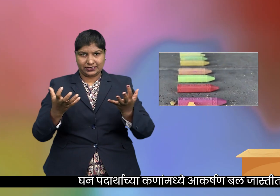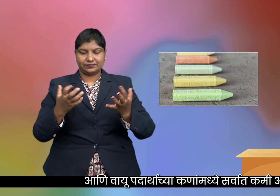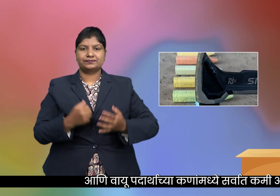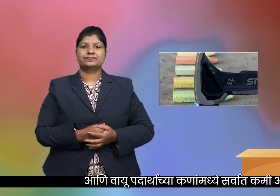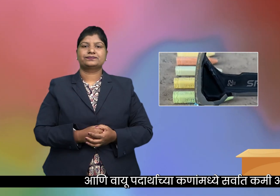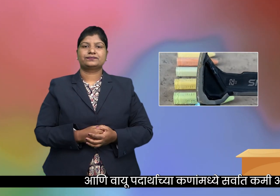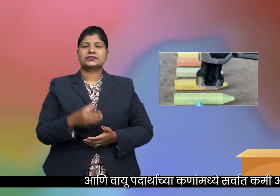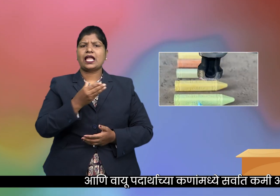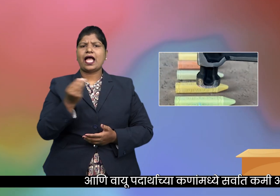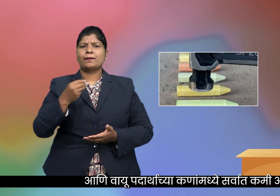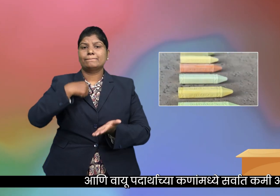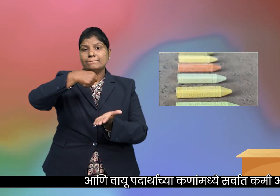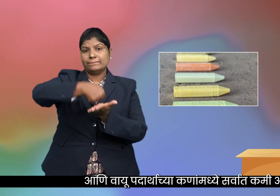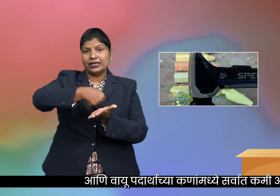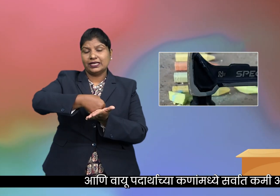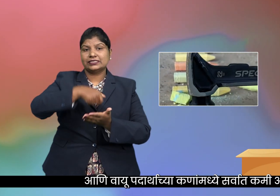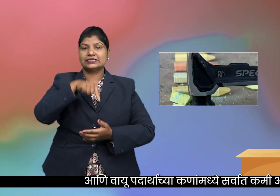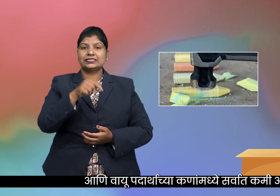आणि वायू पदार्थाच्या कणांमध्ये सर्वात कमी